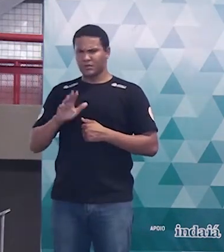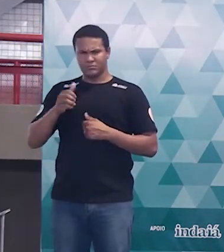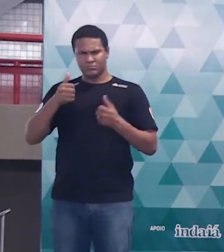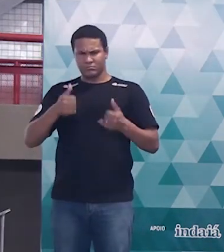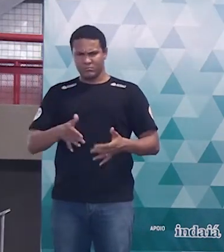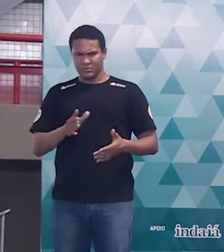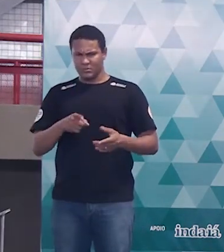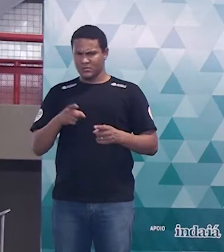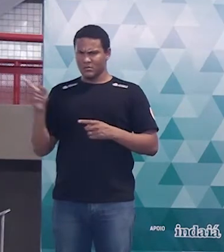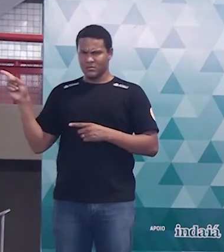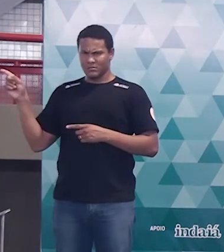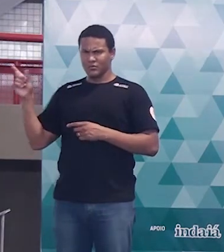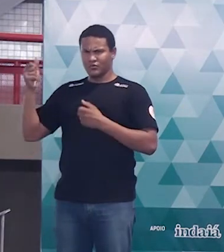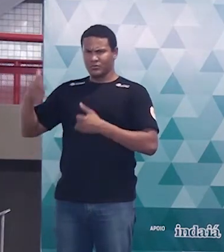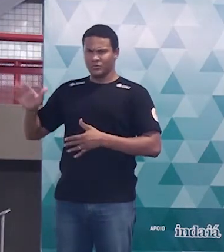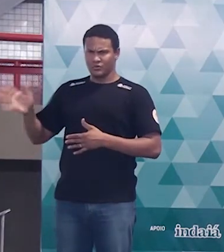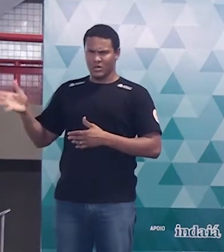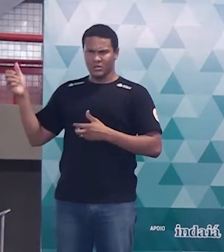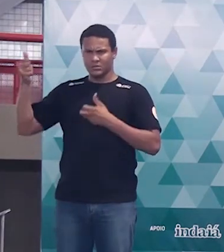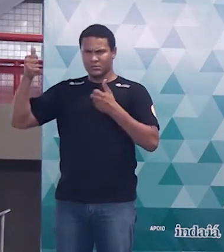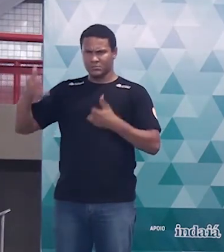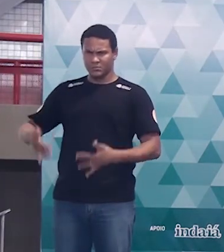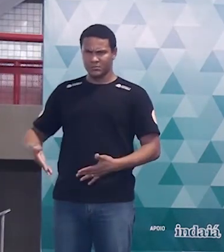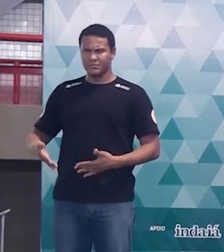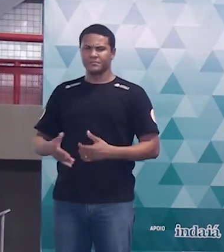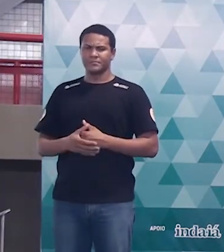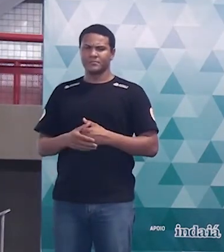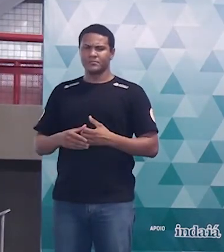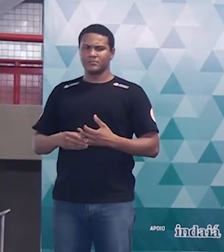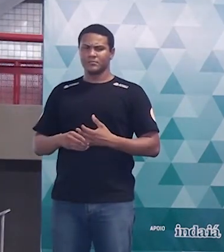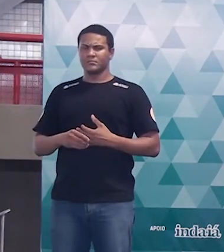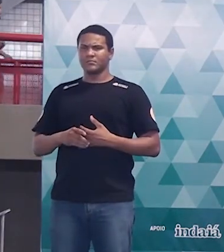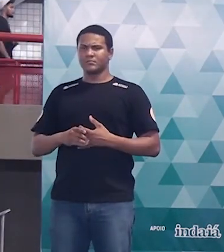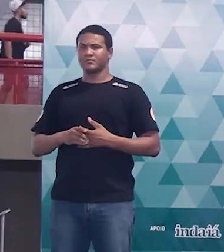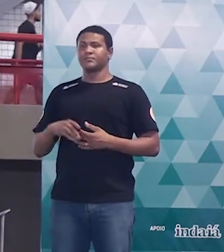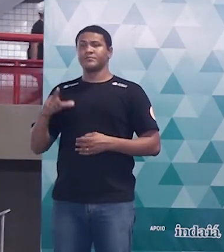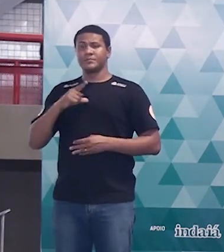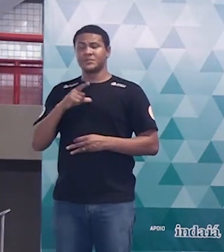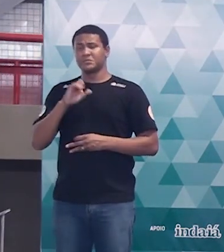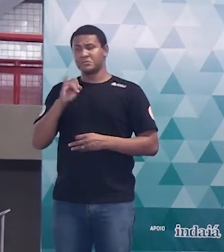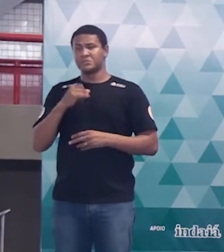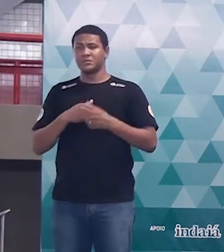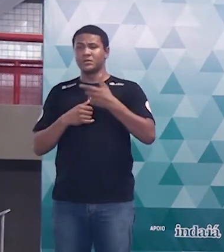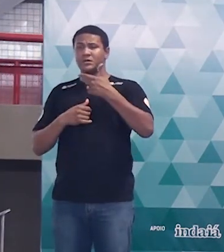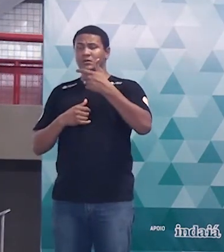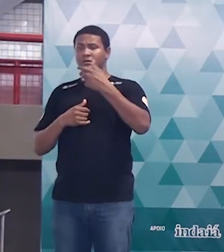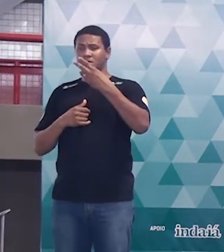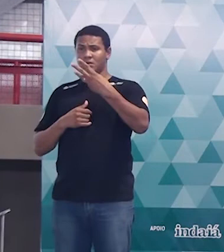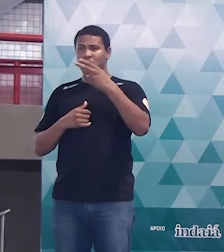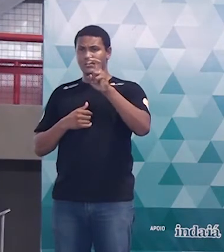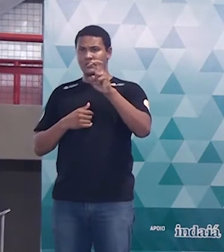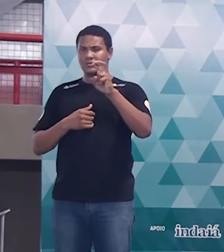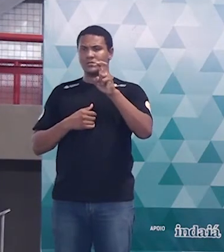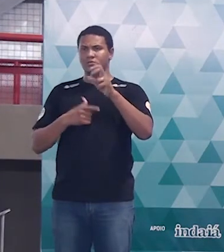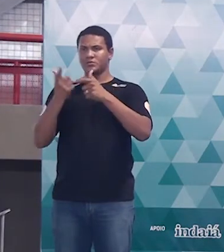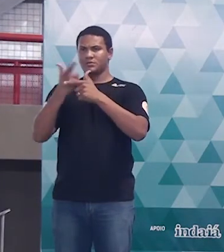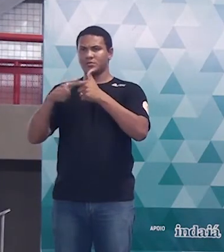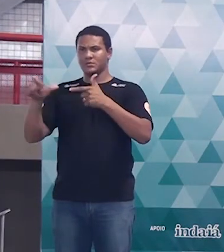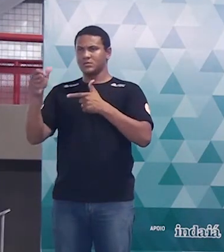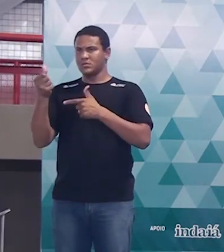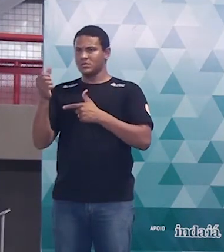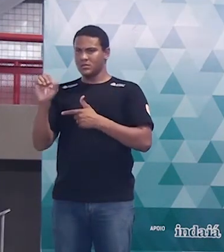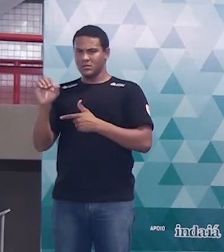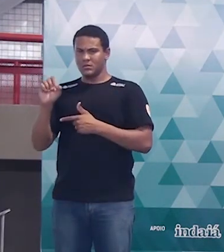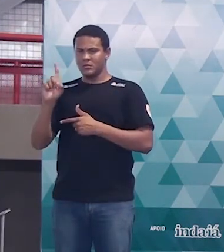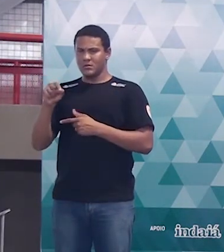não é? Já te expliquei. Olha só que interessante. Se eu pegar 35 e dividir por 60, não vai dar o